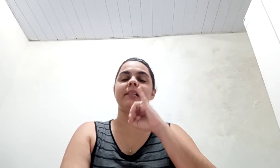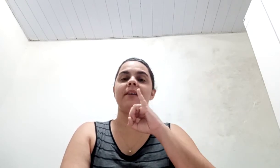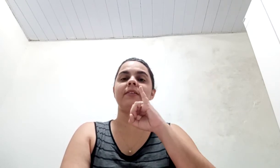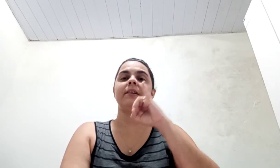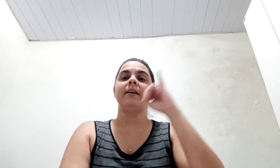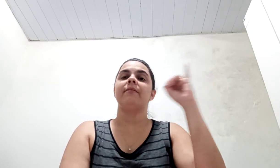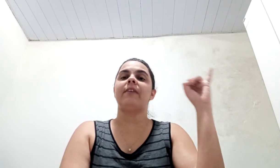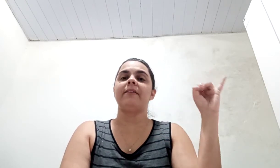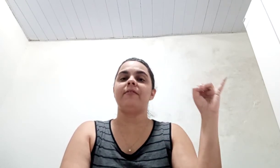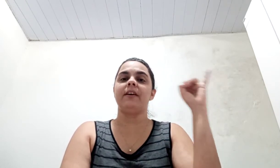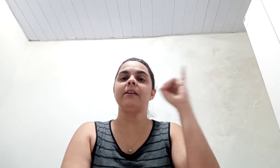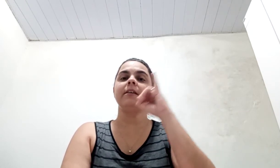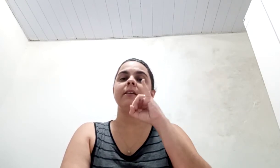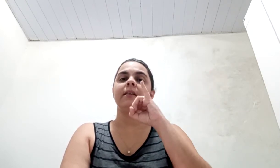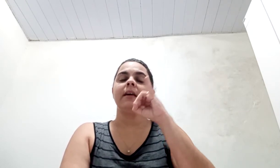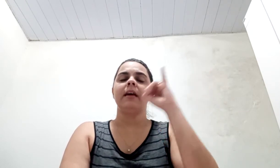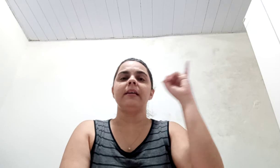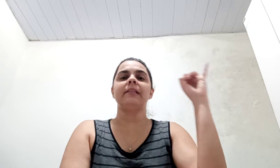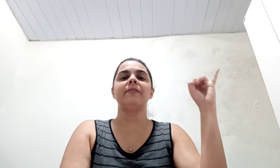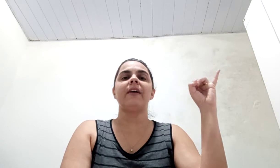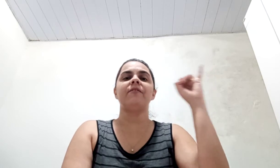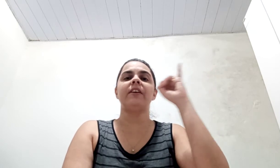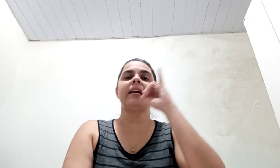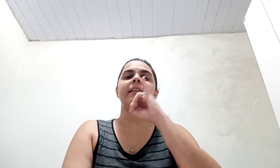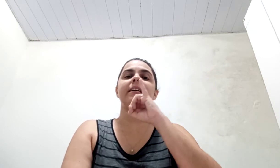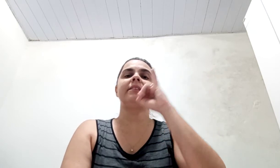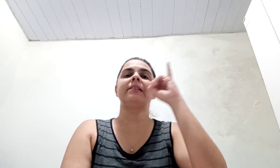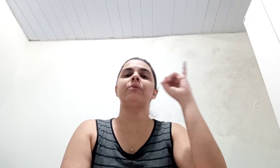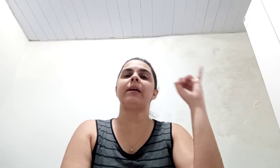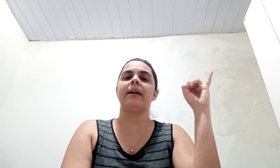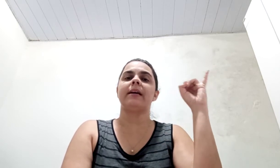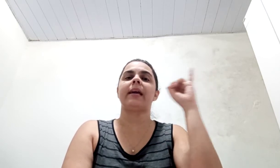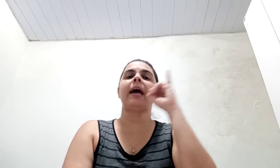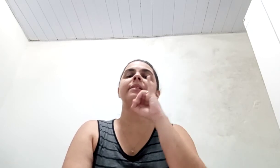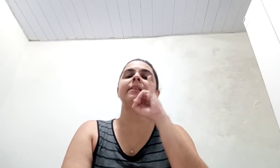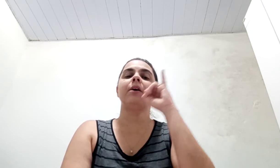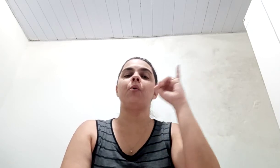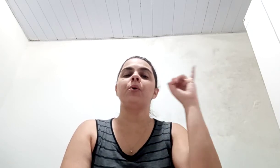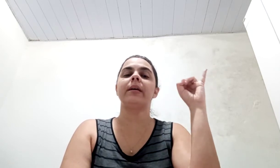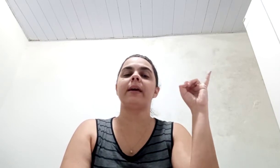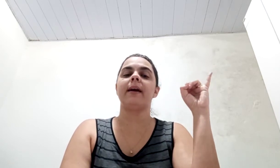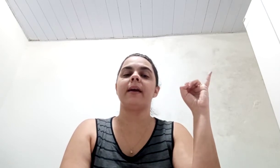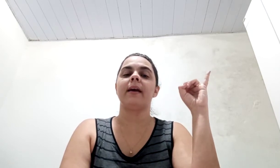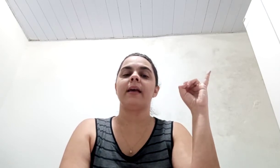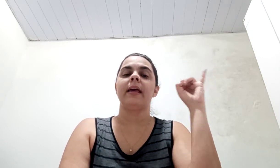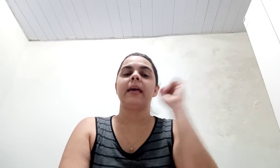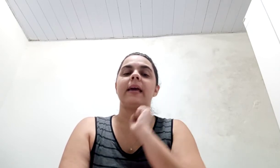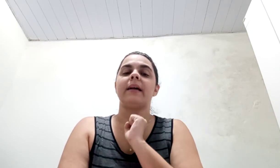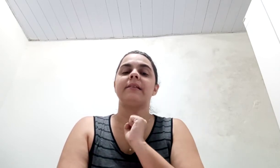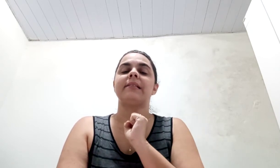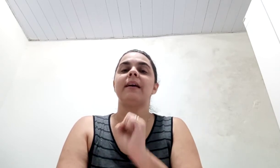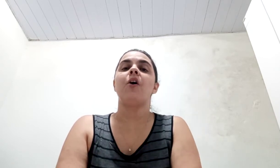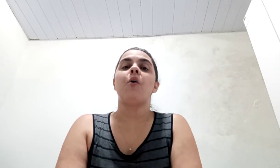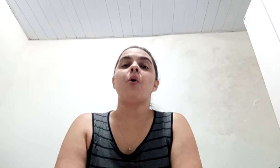Observa, vai e vem. E esse vai e vem queria dizer o quê? Quer dizer o quê? Quer dizer